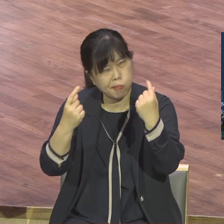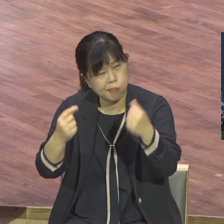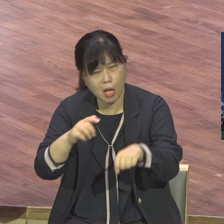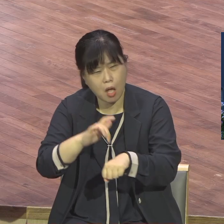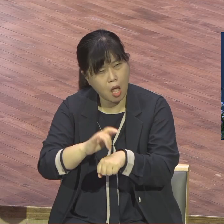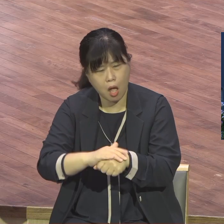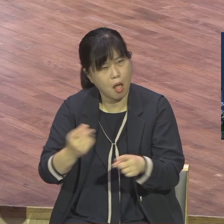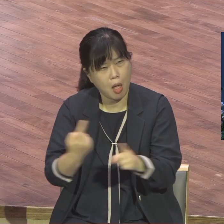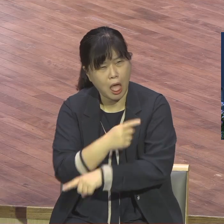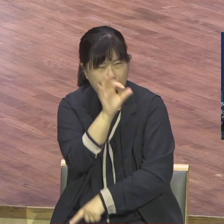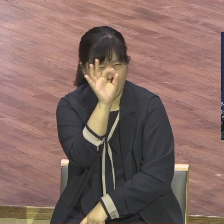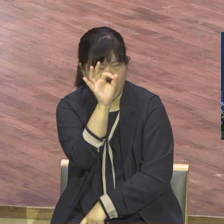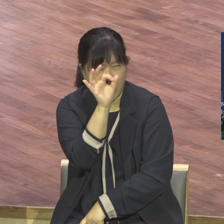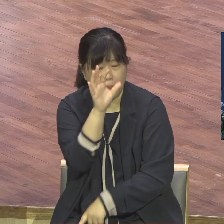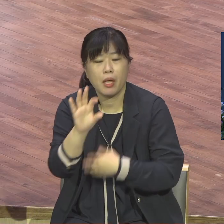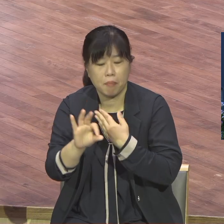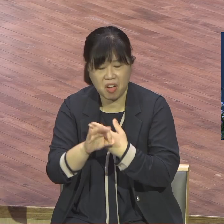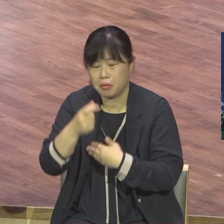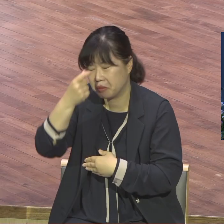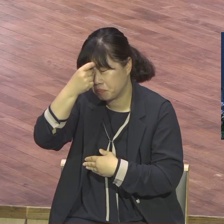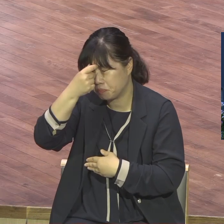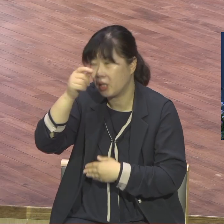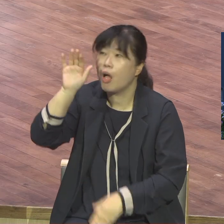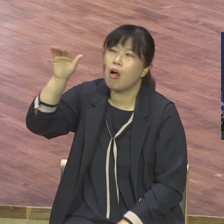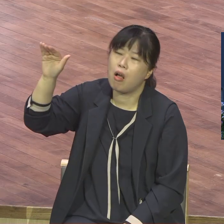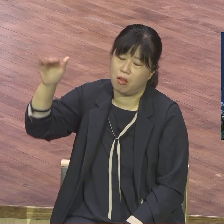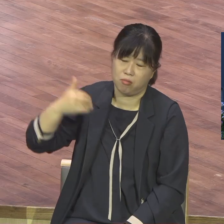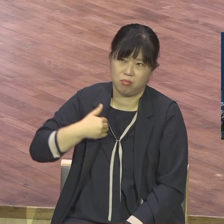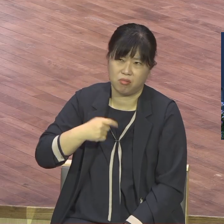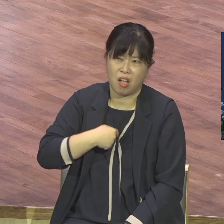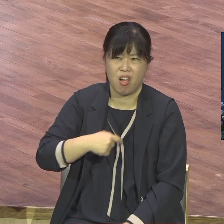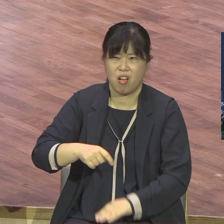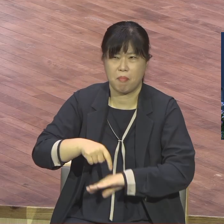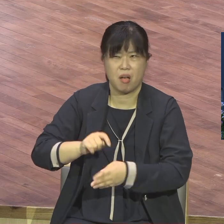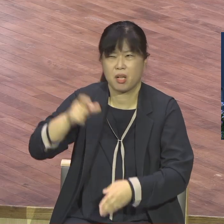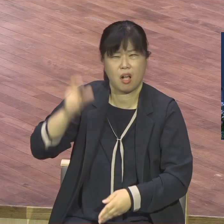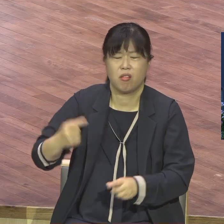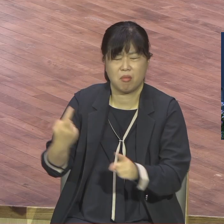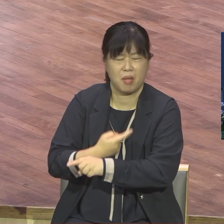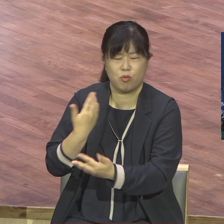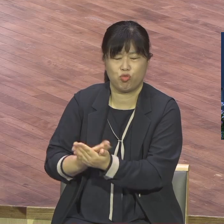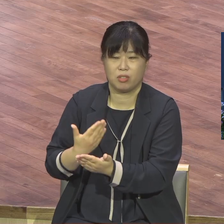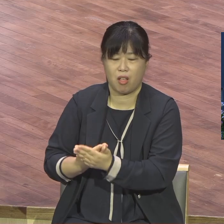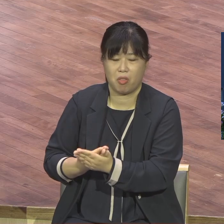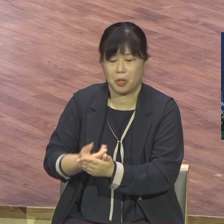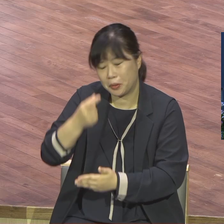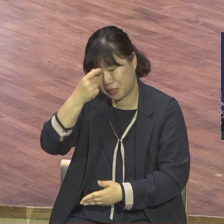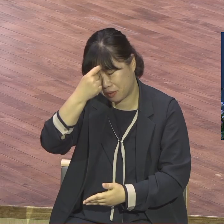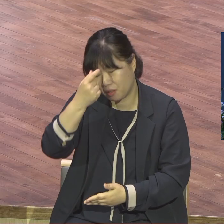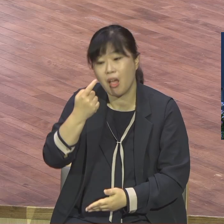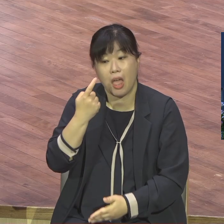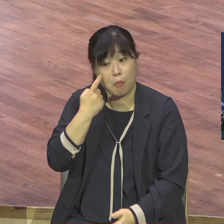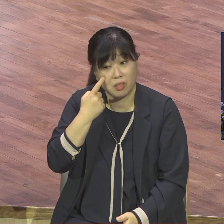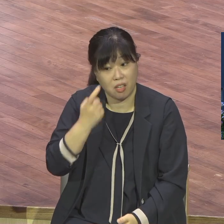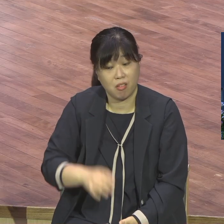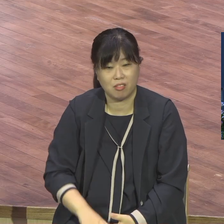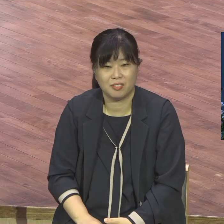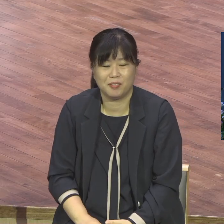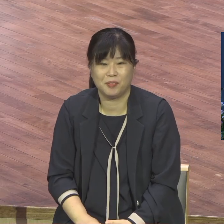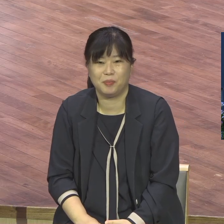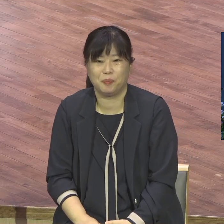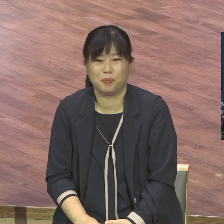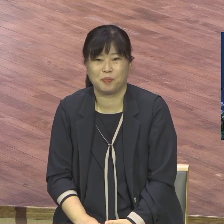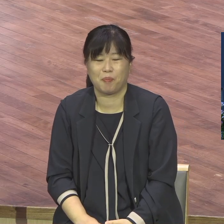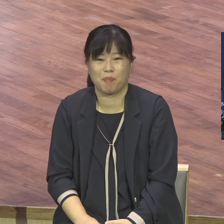바울은 은혜 24로 살았어. 그 이후로 늘 모든 것이 은혜다. 차고랑차고 감옥에서도 하나님을